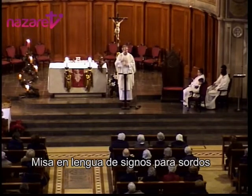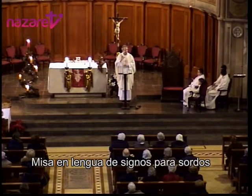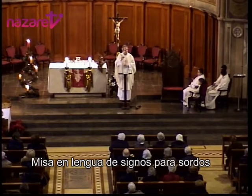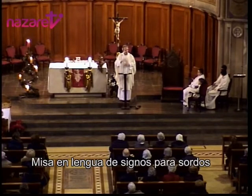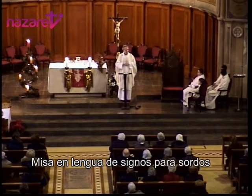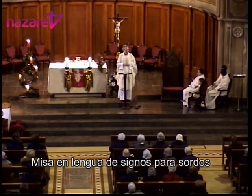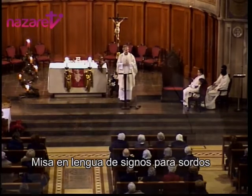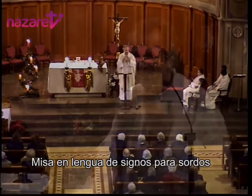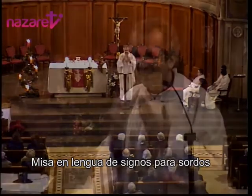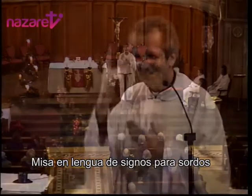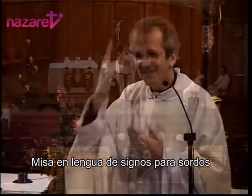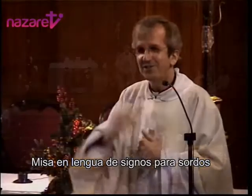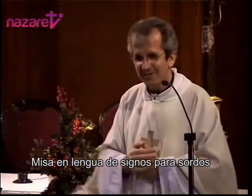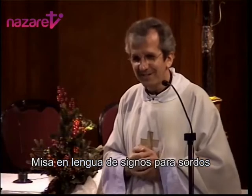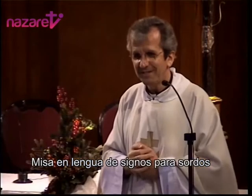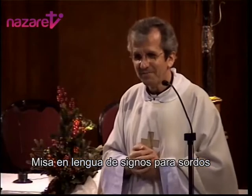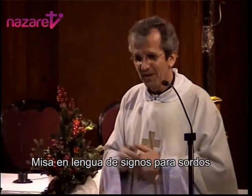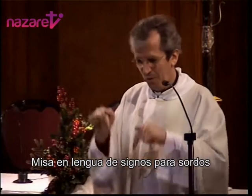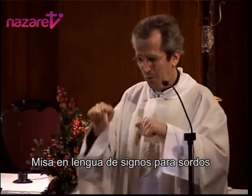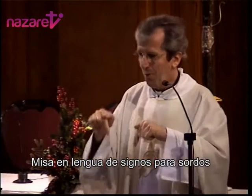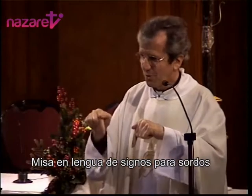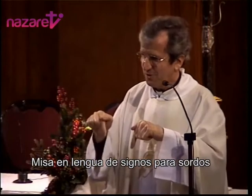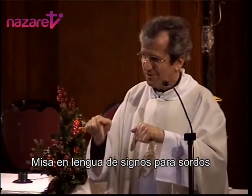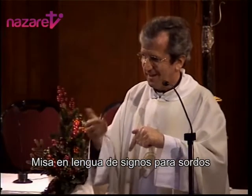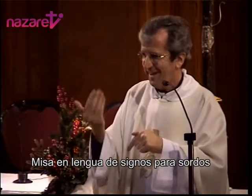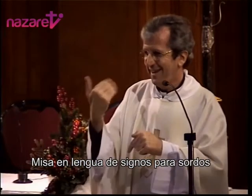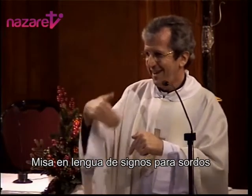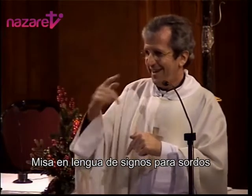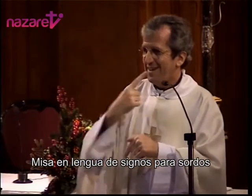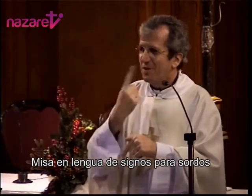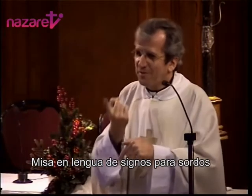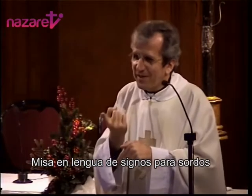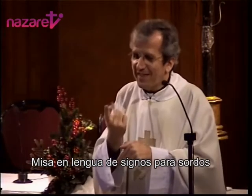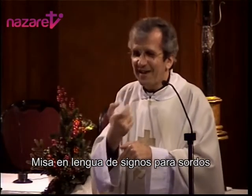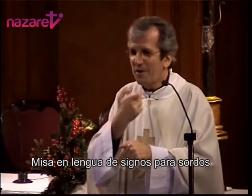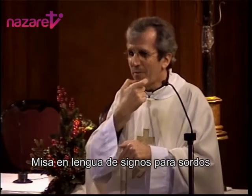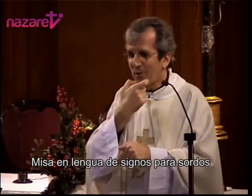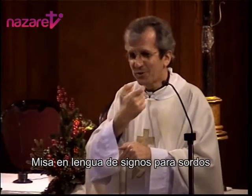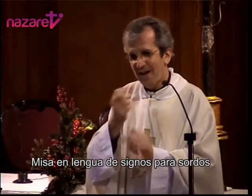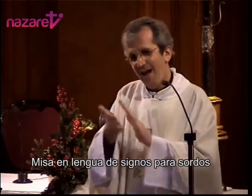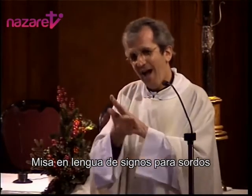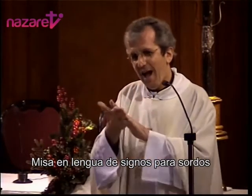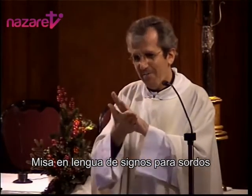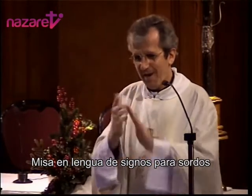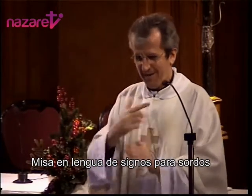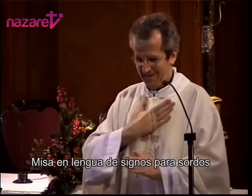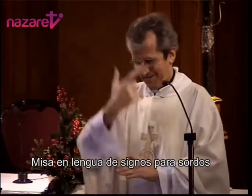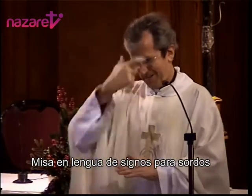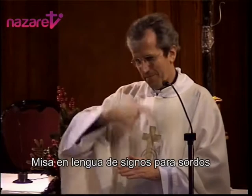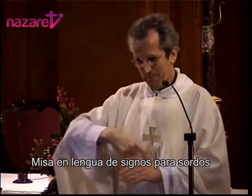Yo sí, gracias a Dios, sí. Justo, Y os voy a decir, no me gusta hablar de mí, porque no